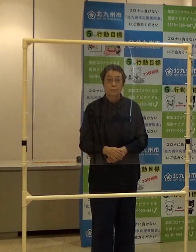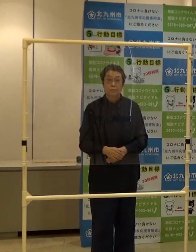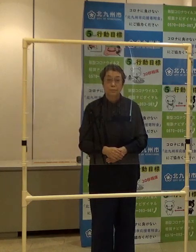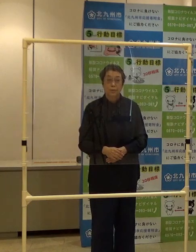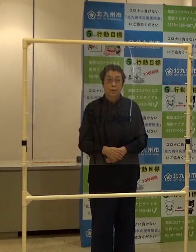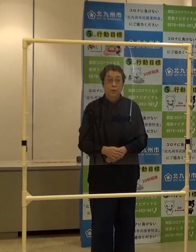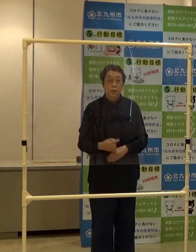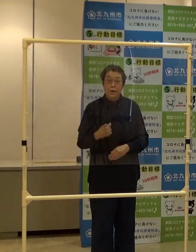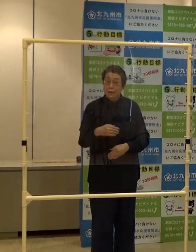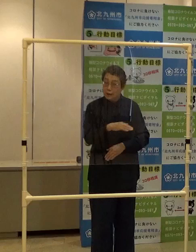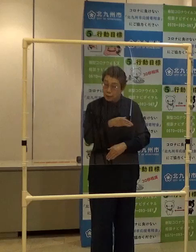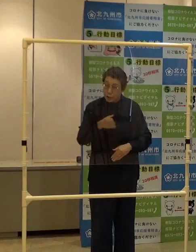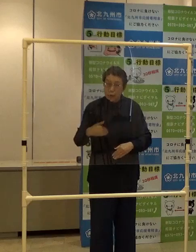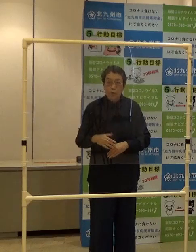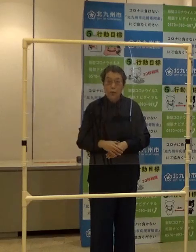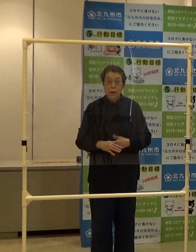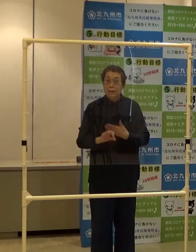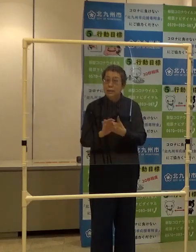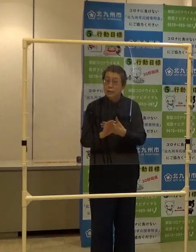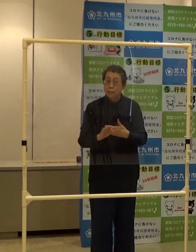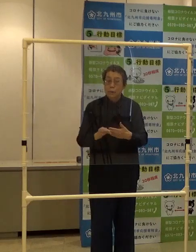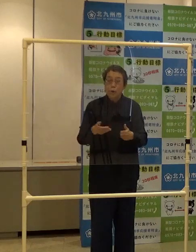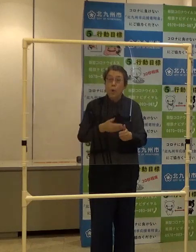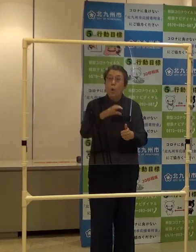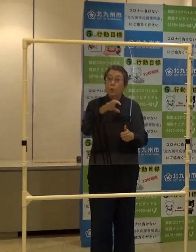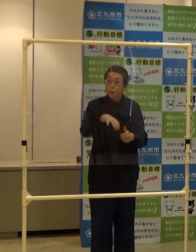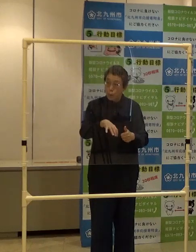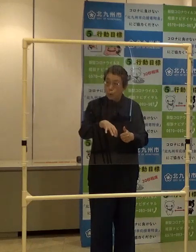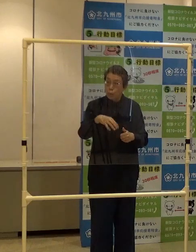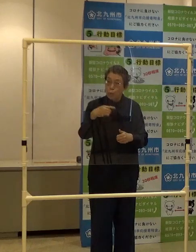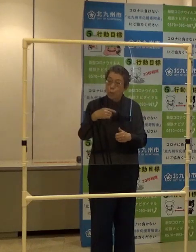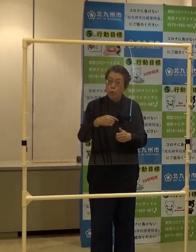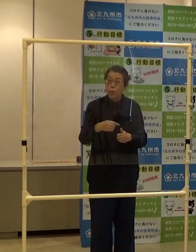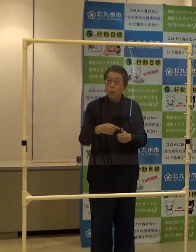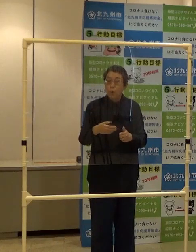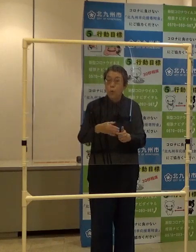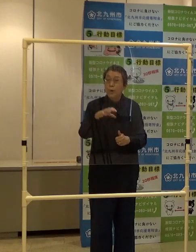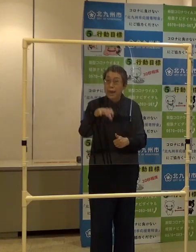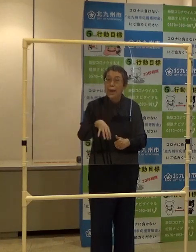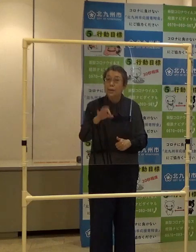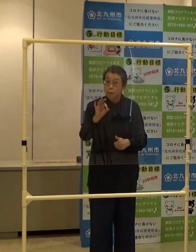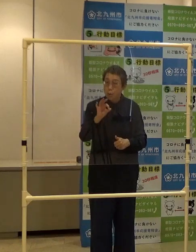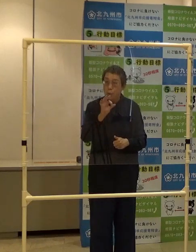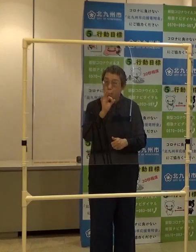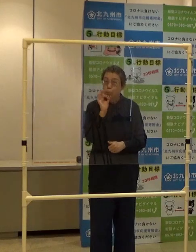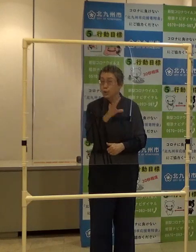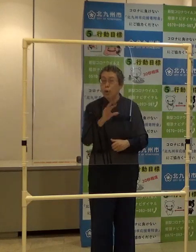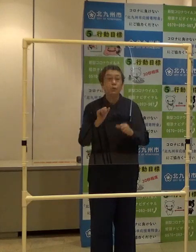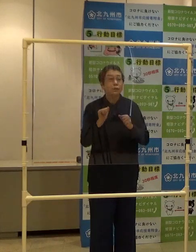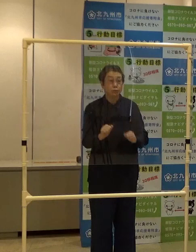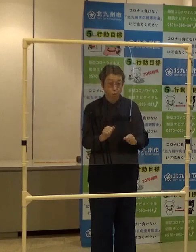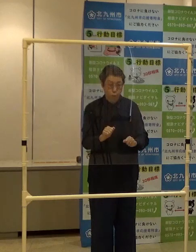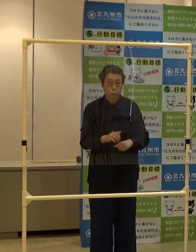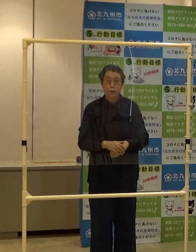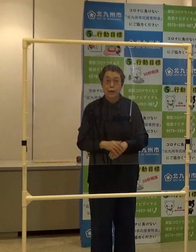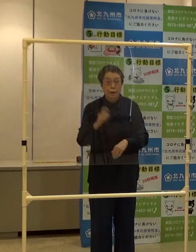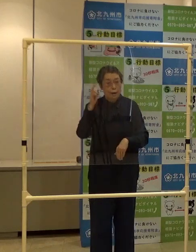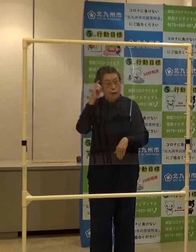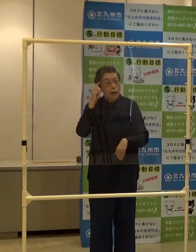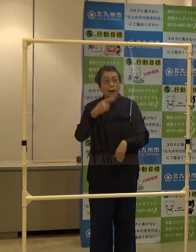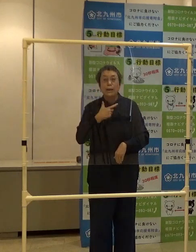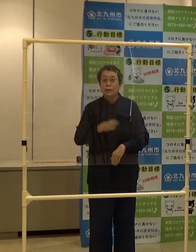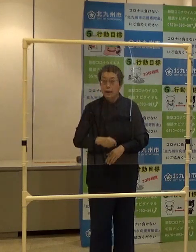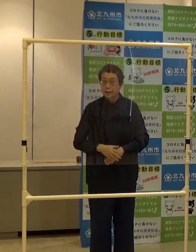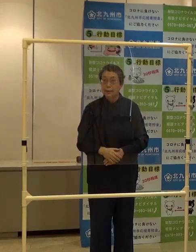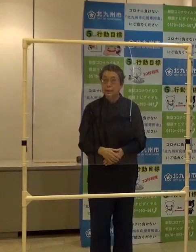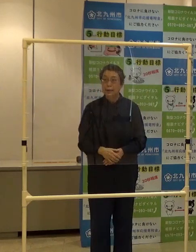私ども例えば保育園料は免除するとか、いろんなことを考えていきたいと思